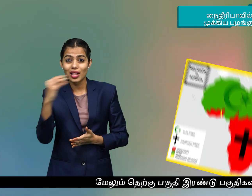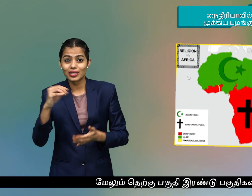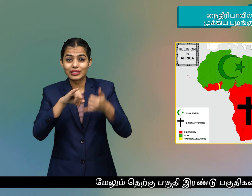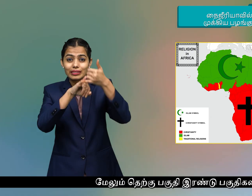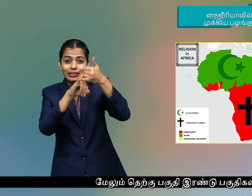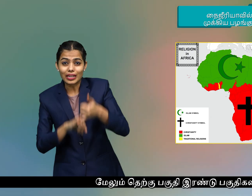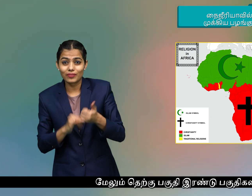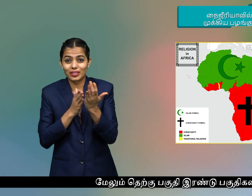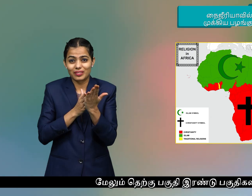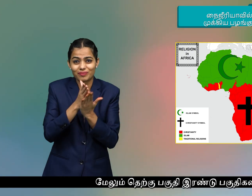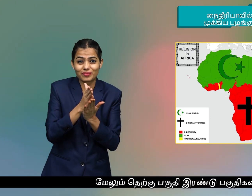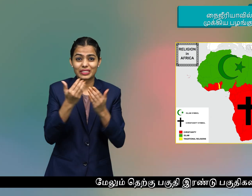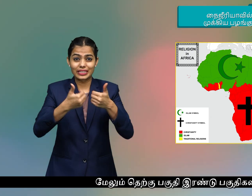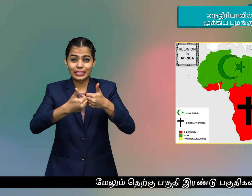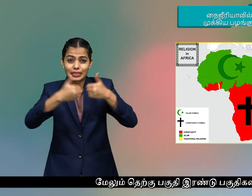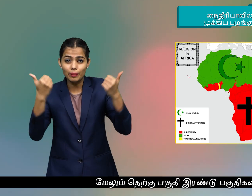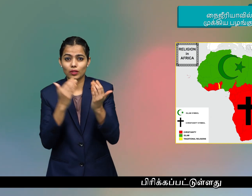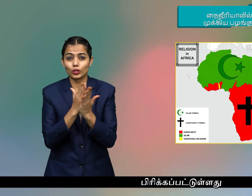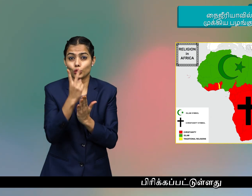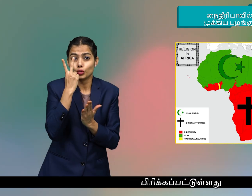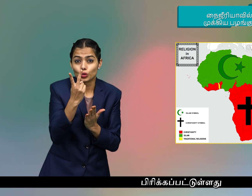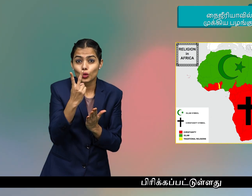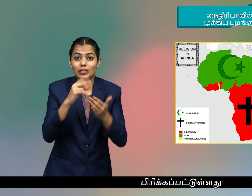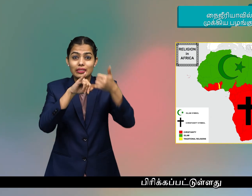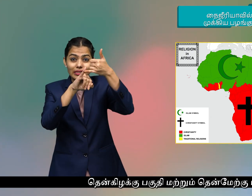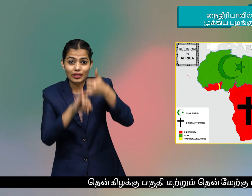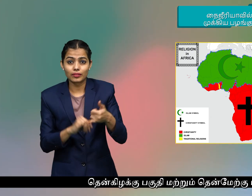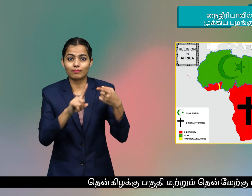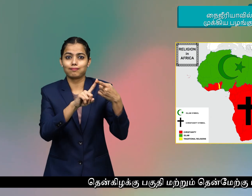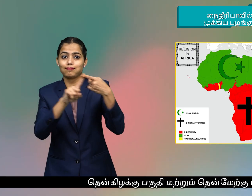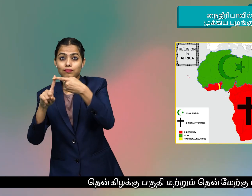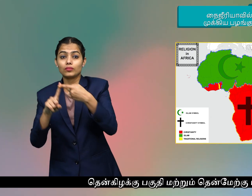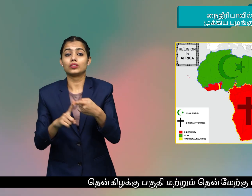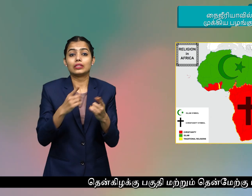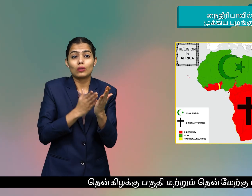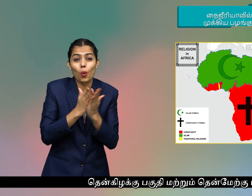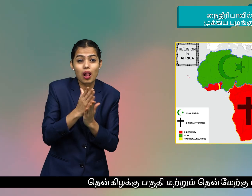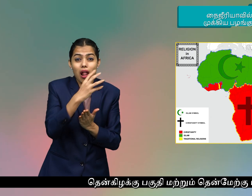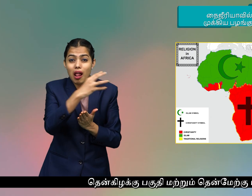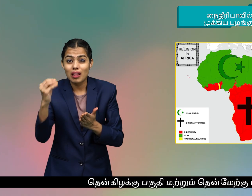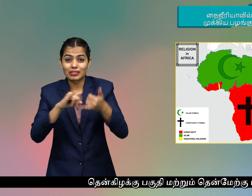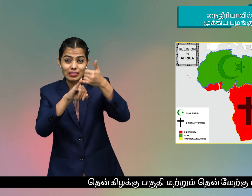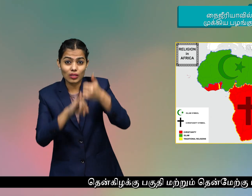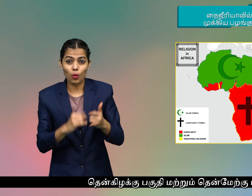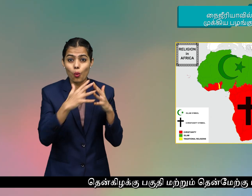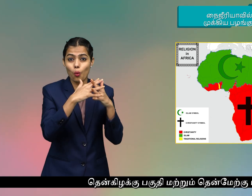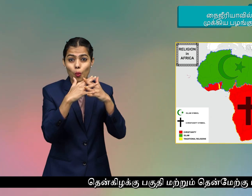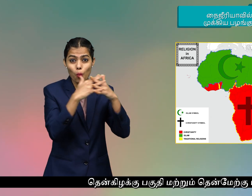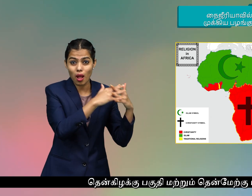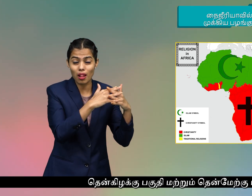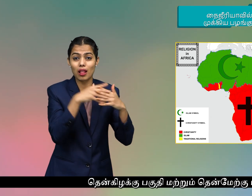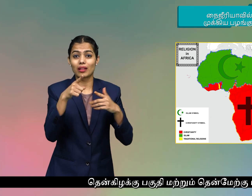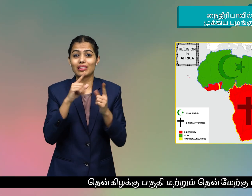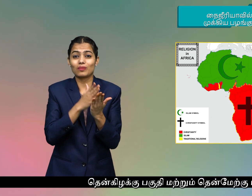மேலும் தெற்கு பகுதி 2 பகுதியாக பிரிக்கப்பட்டது: தென்கிழக்கு பகுதி மற்றும் தென்மேற்கு